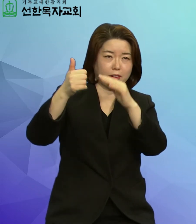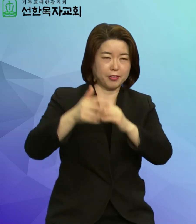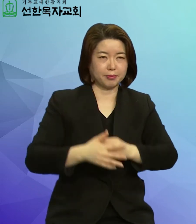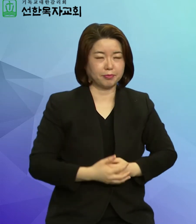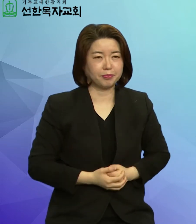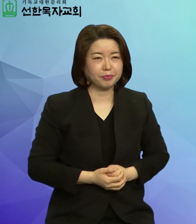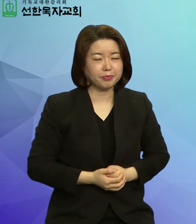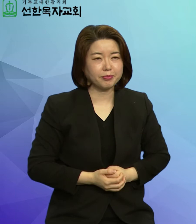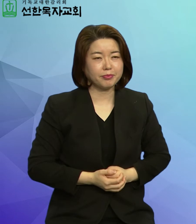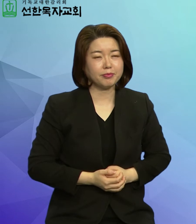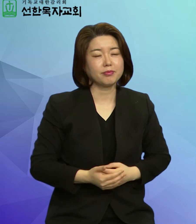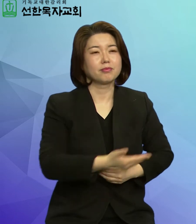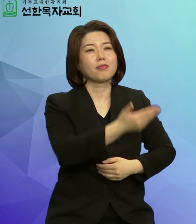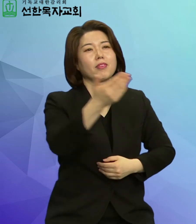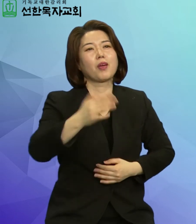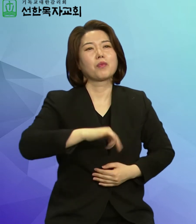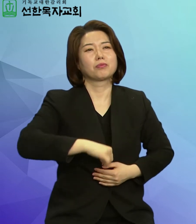되잖아요.